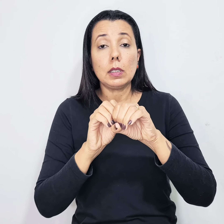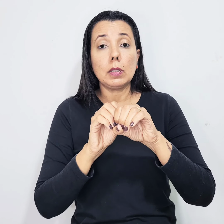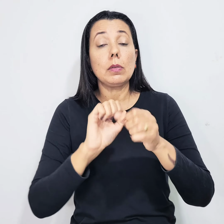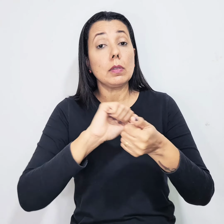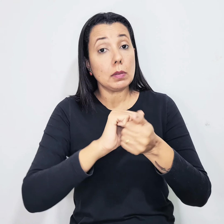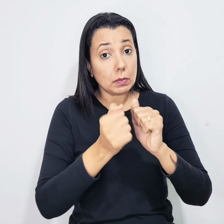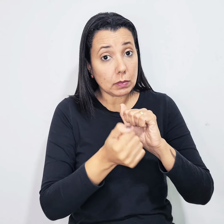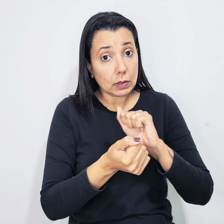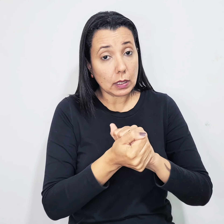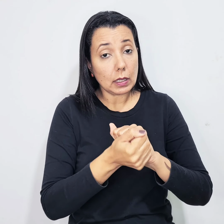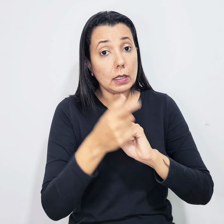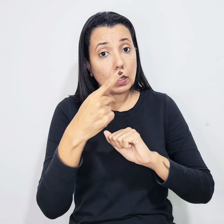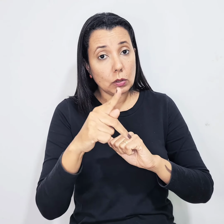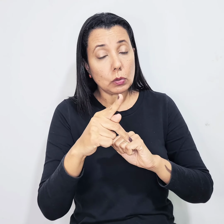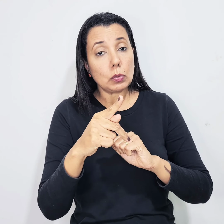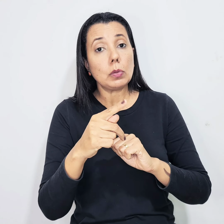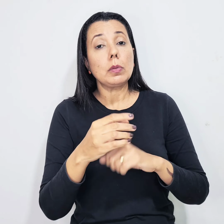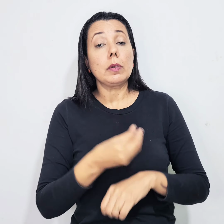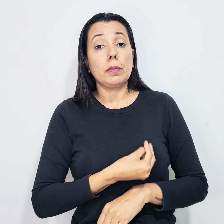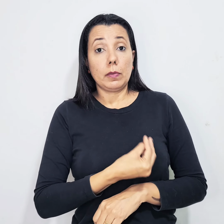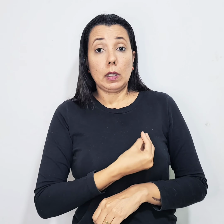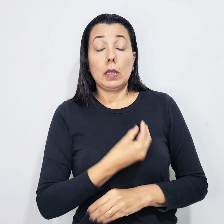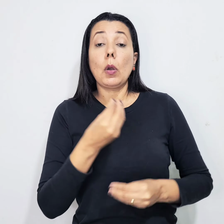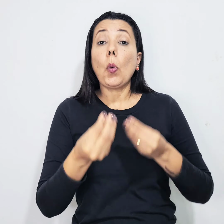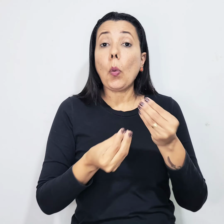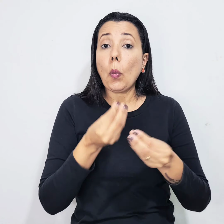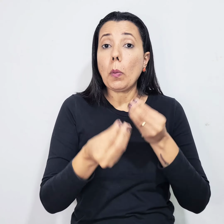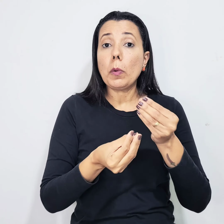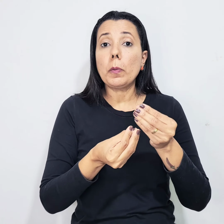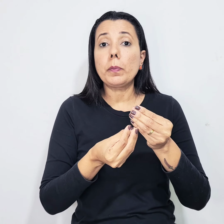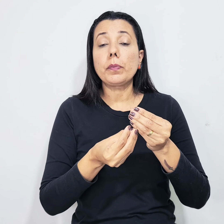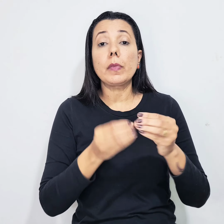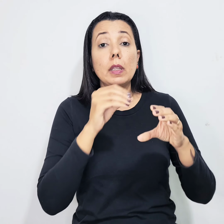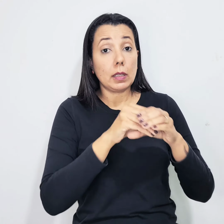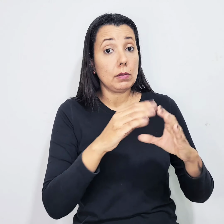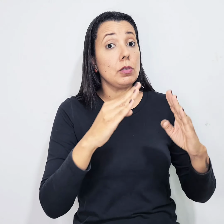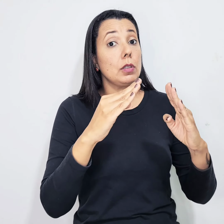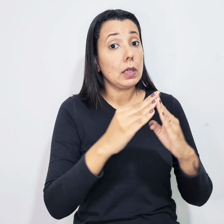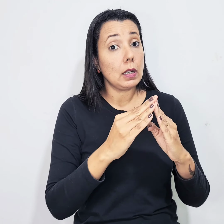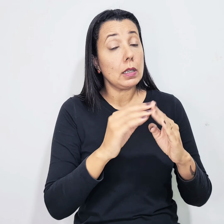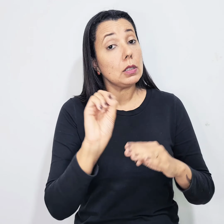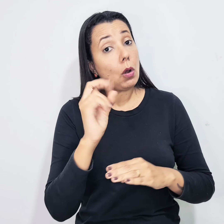adequado à sua condição, como regime domiciliar ou